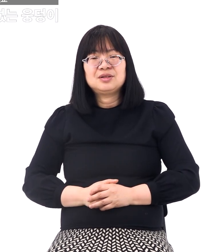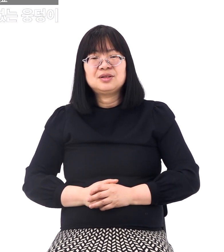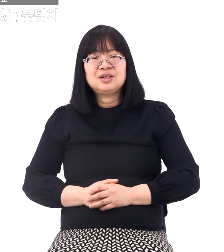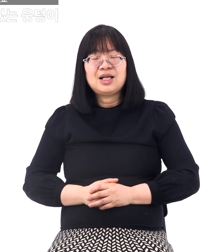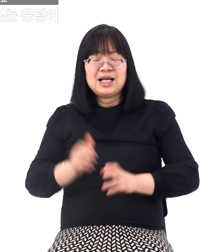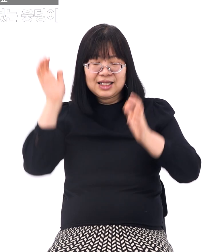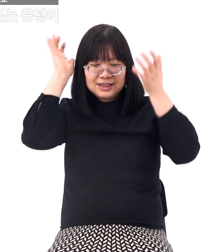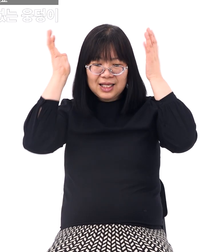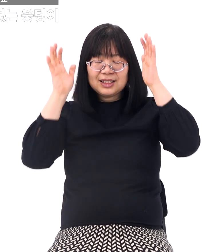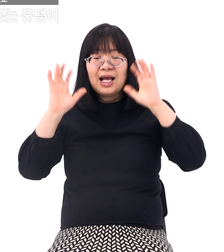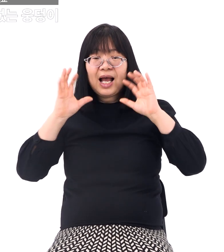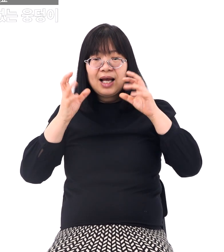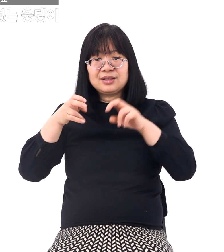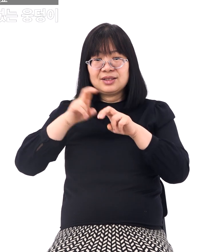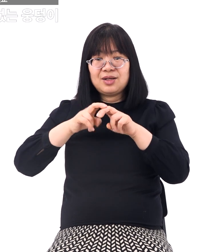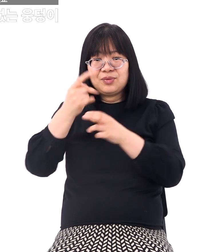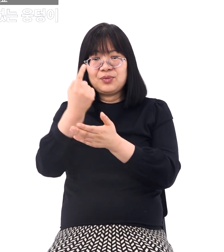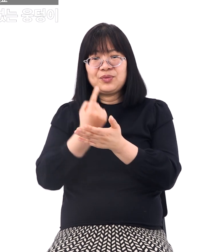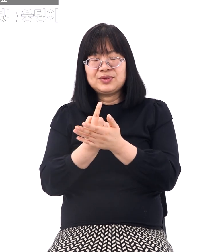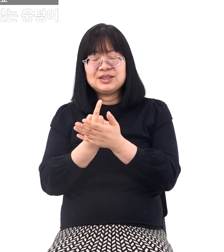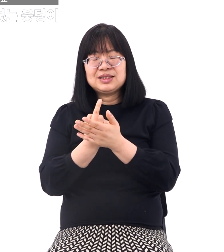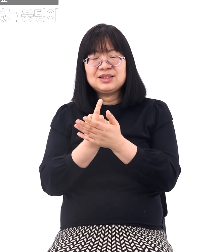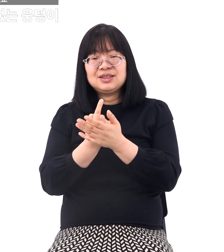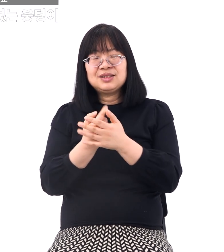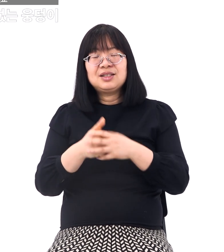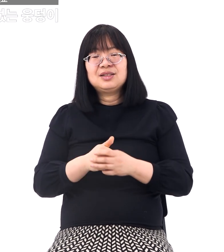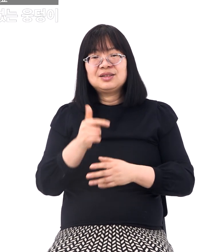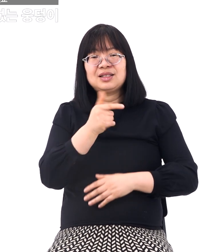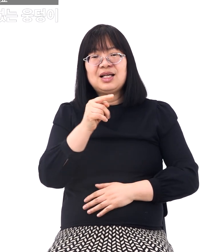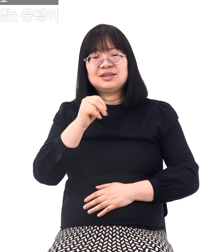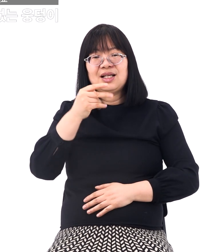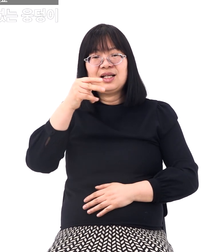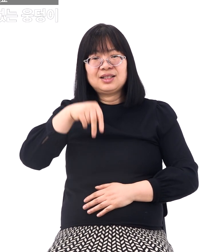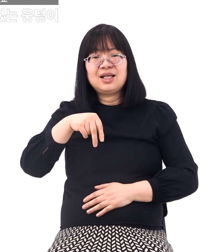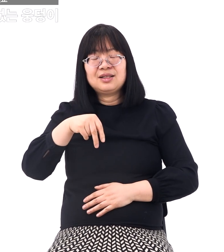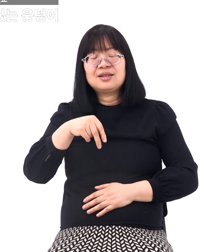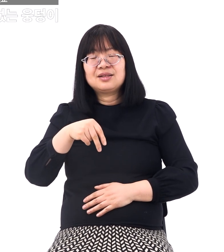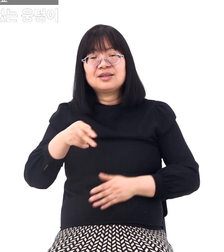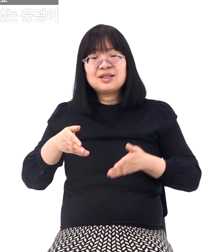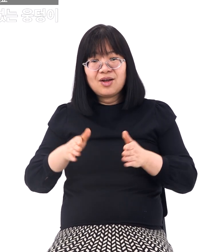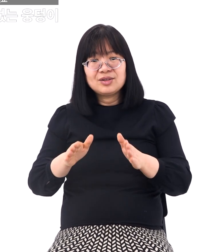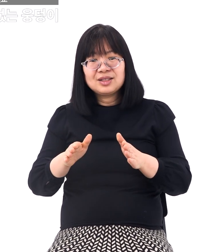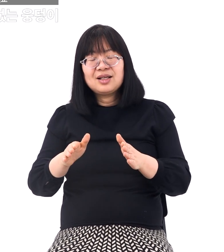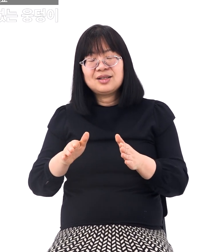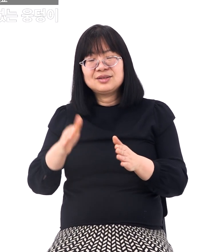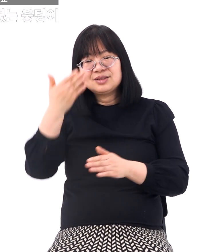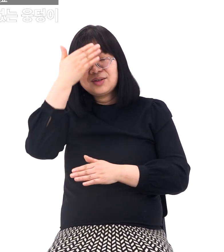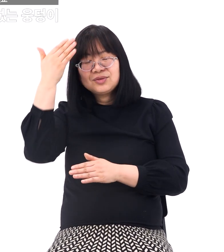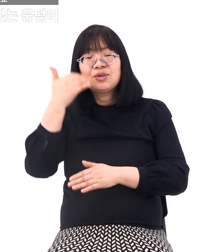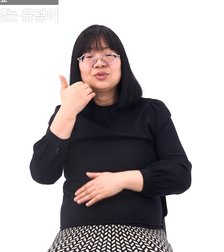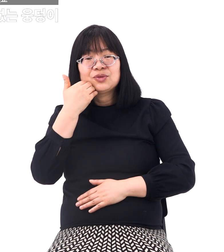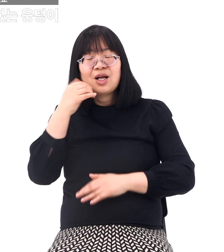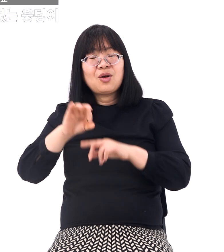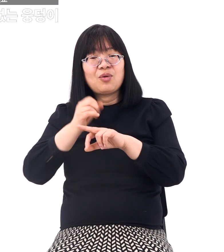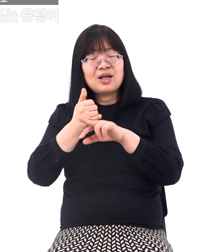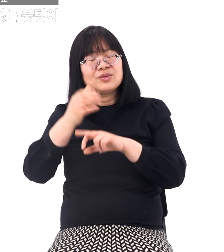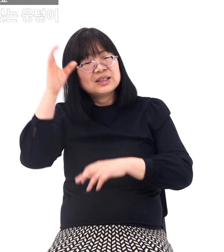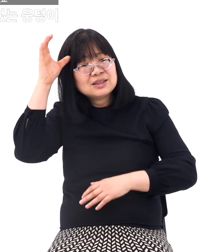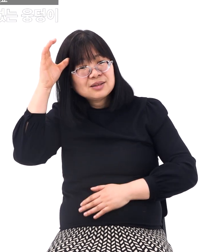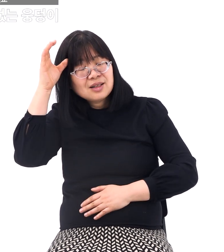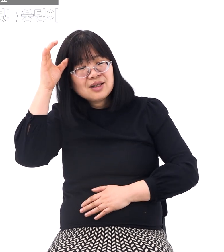나귀 새끼를 타고 오시는 그 허름한 나사렛 출신의 청년을 누가 왕으로